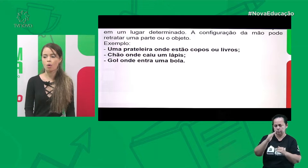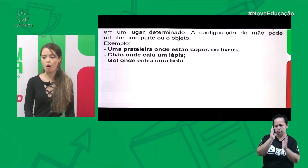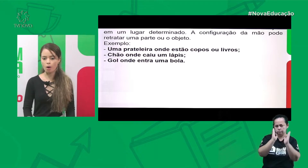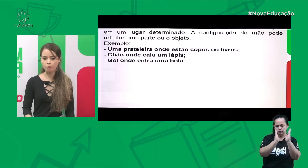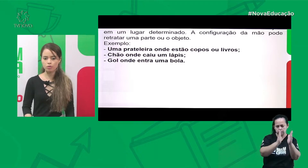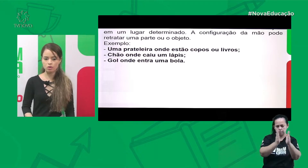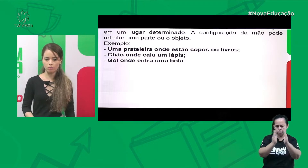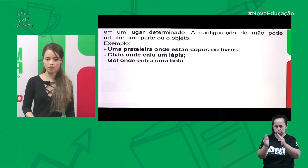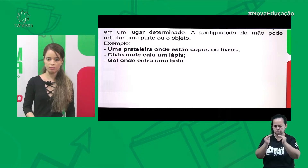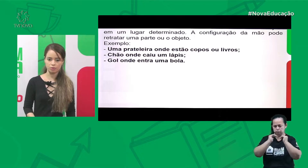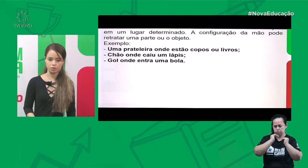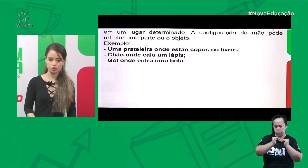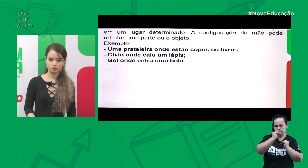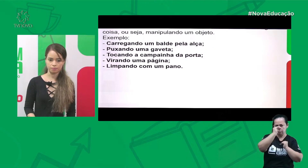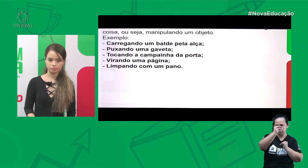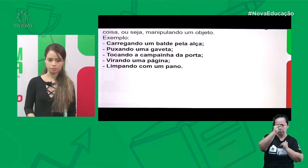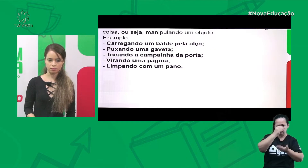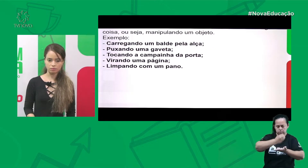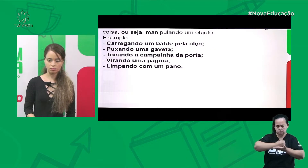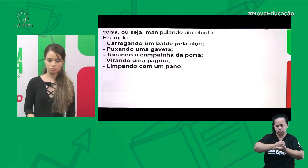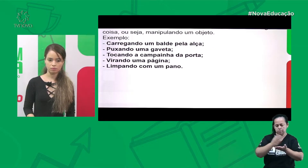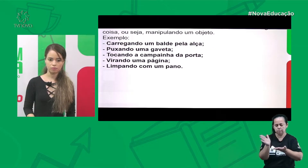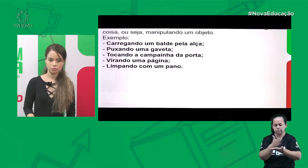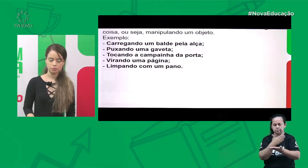estão copos ou livros.